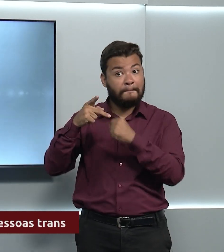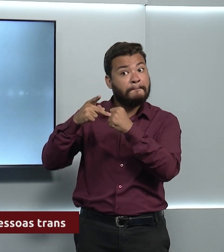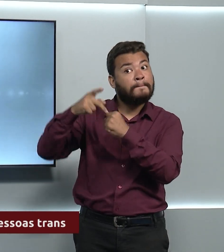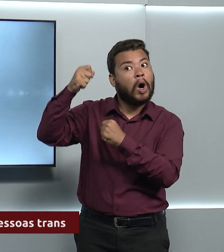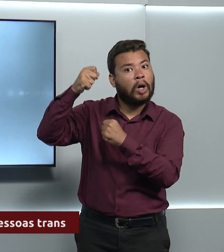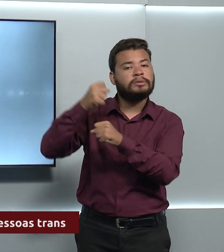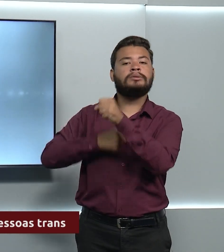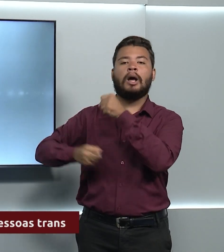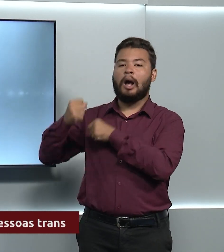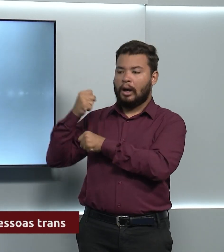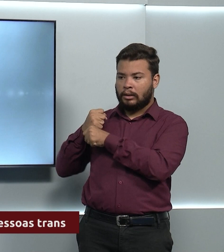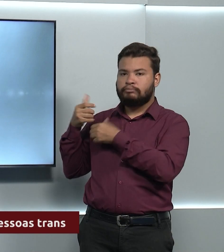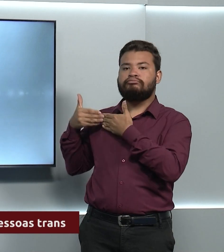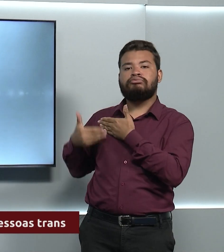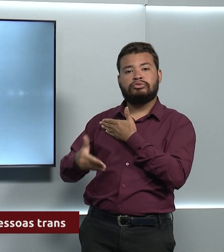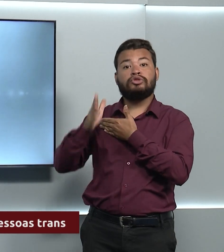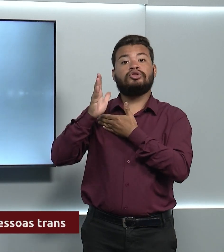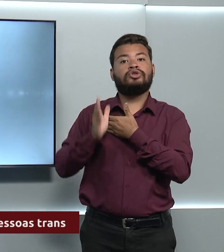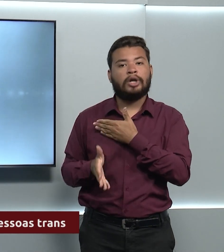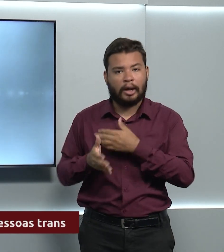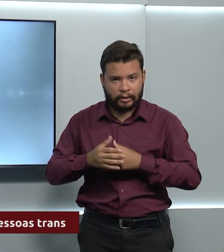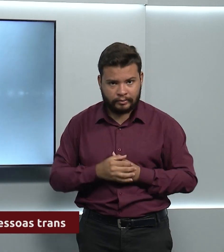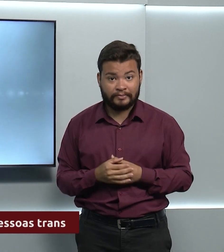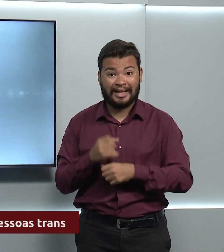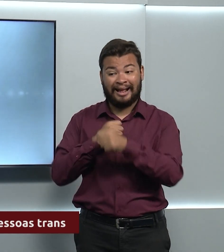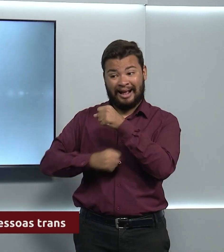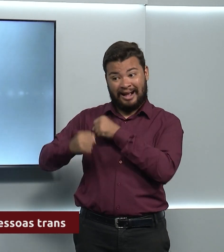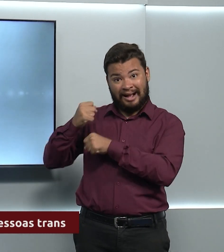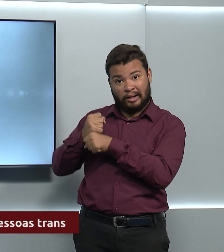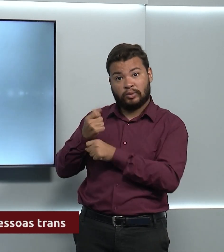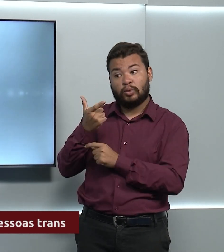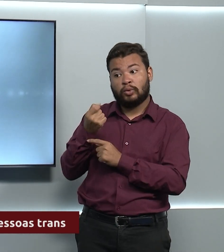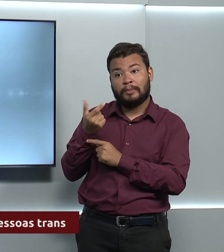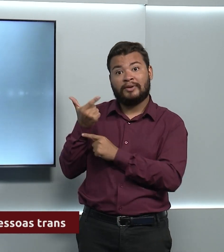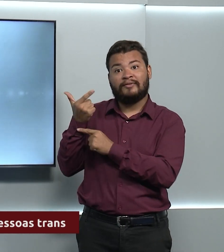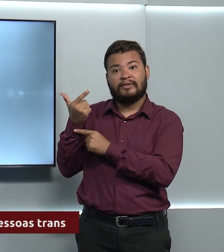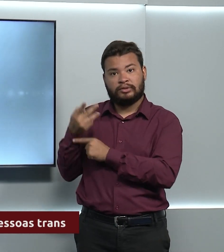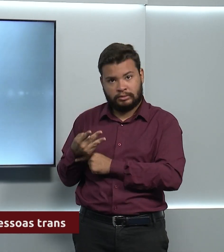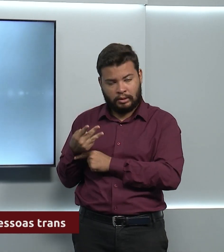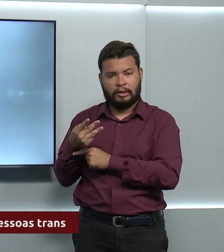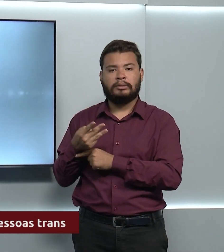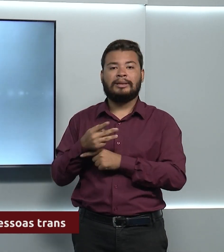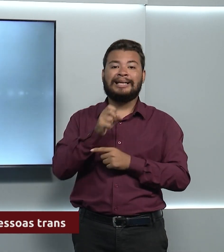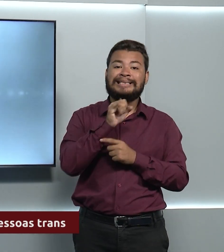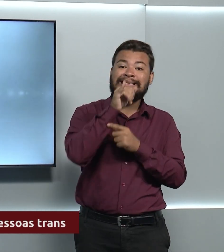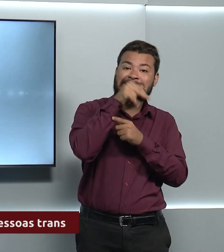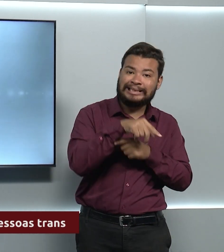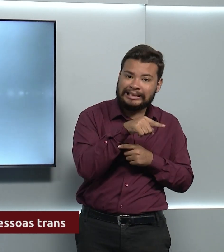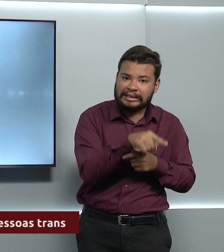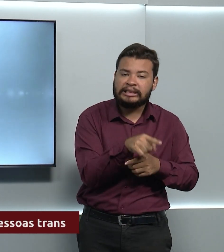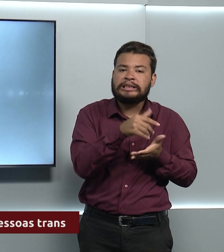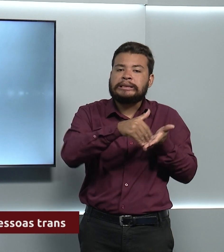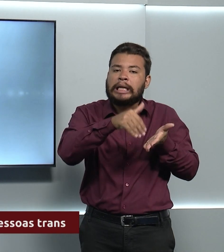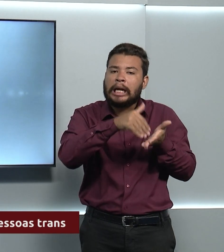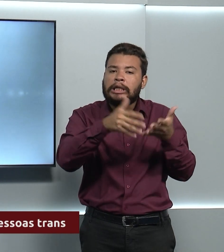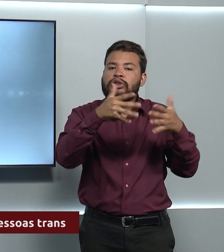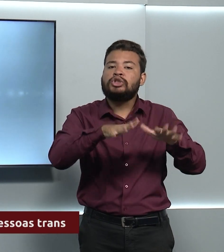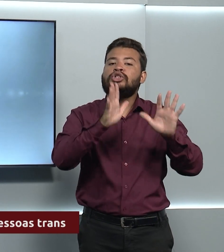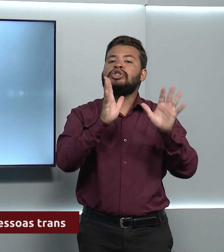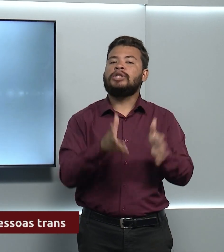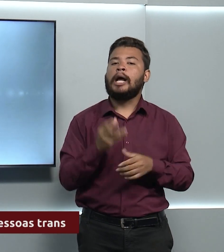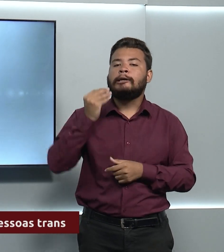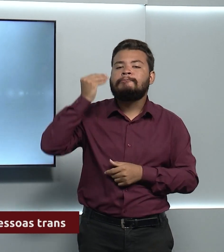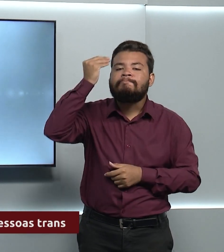desde 2023. Então, desde 2023, a Secretaria de Inclusão tem experiência com a realização